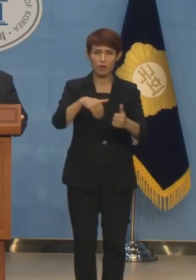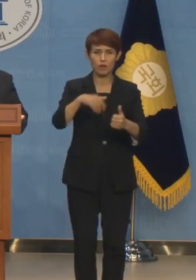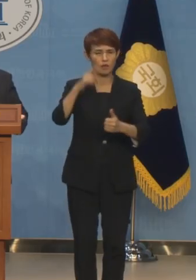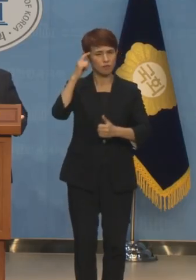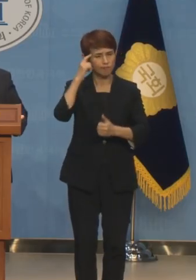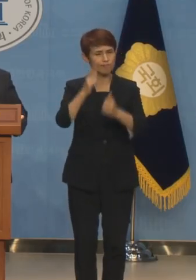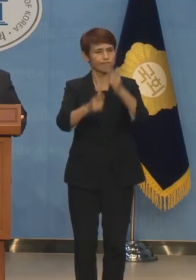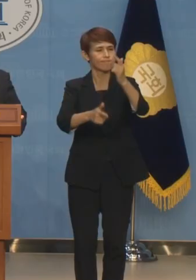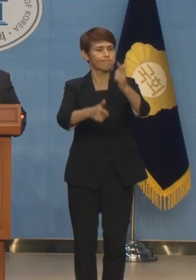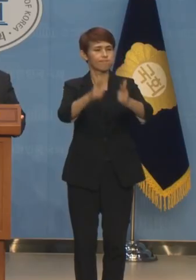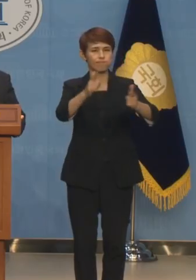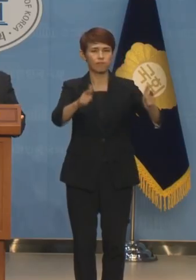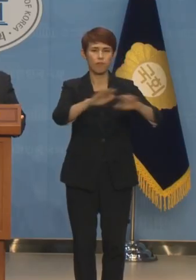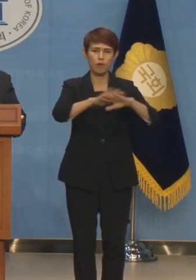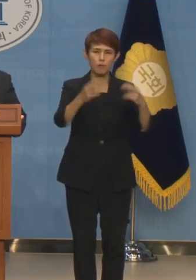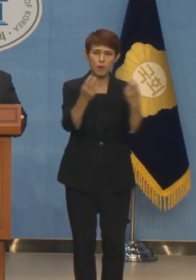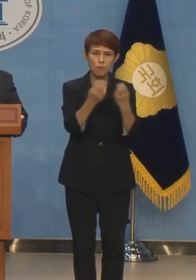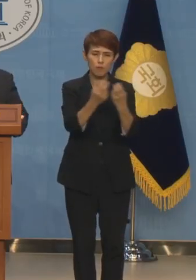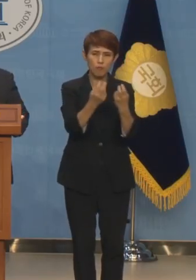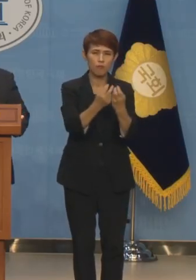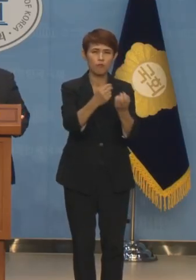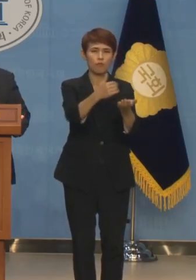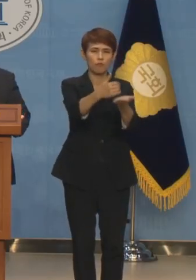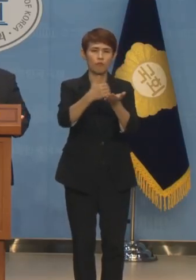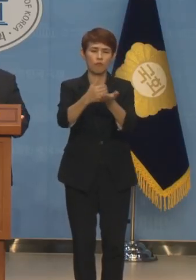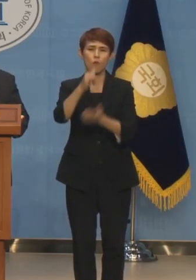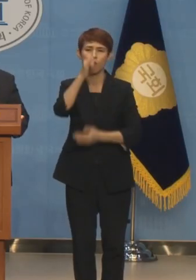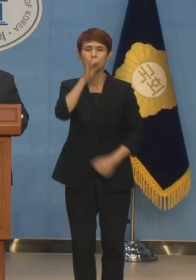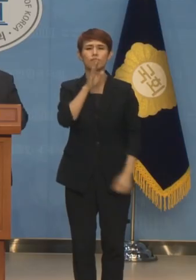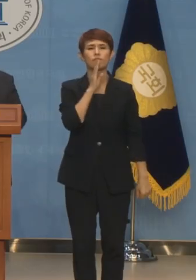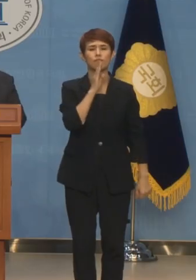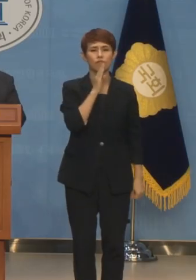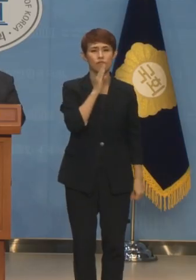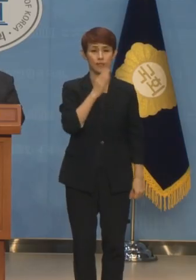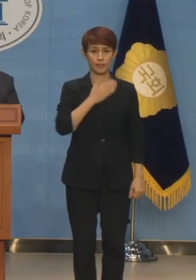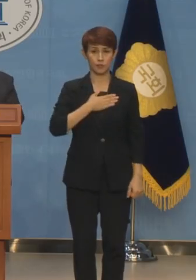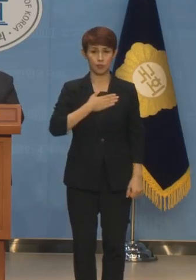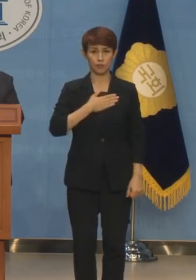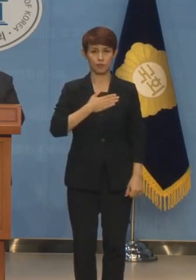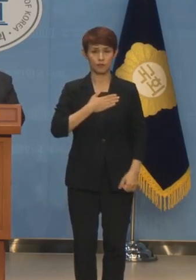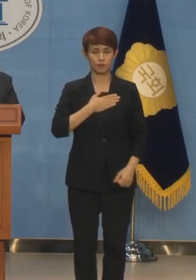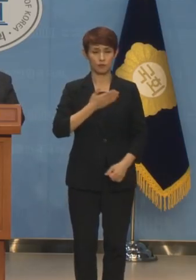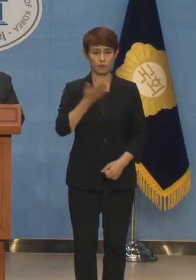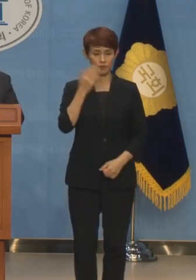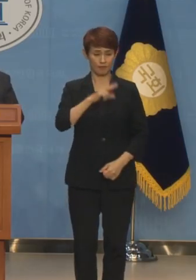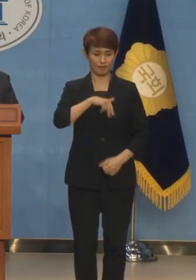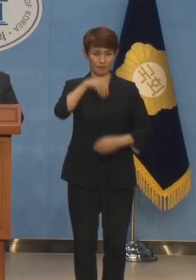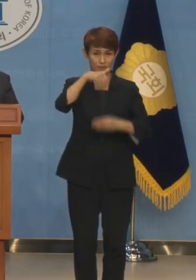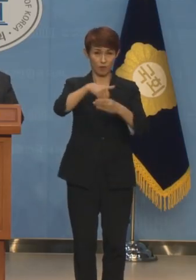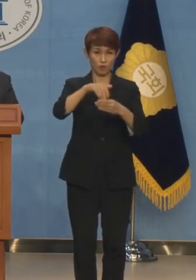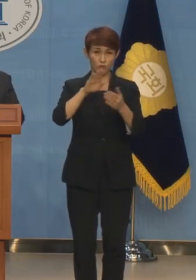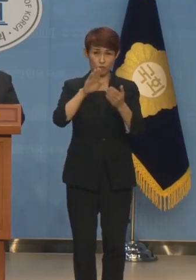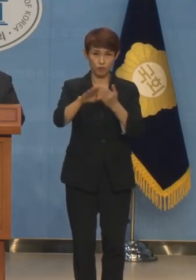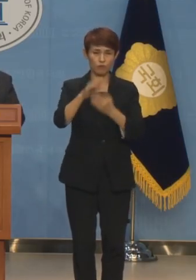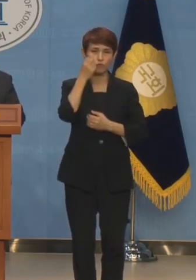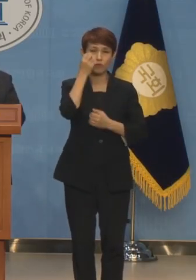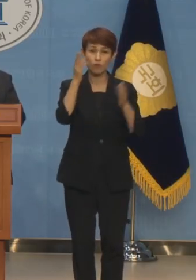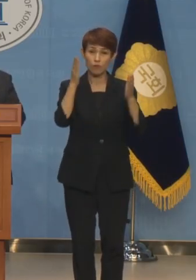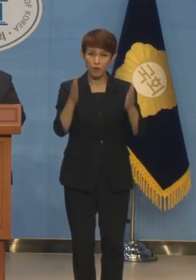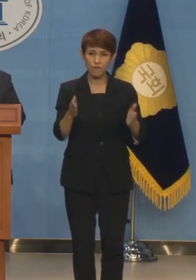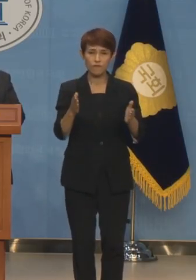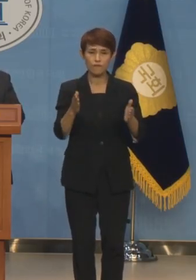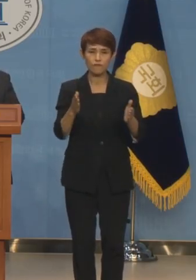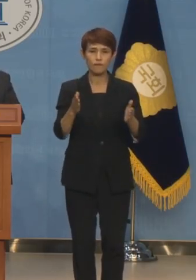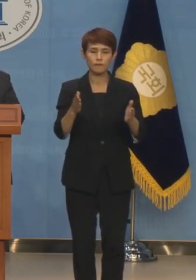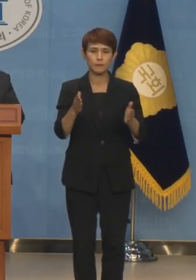의견과 해법이 제시되고 있습니다. 저는 지난 총선 이후 2개월 동안 총선